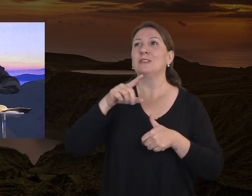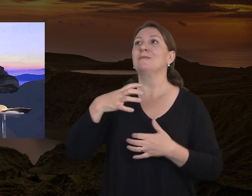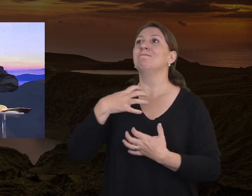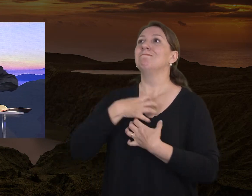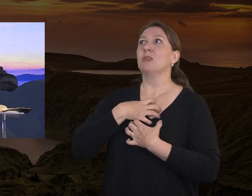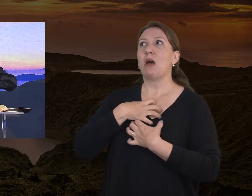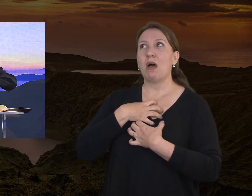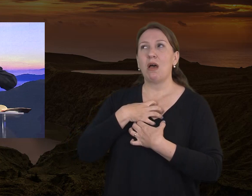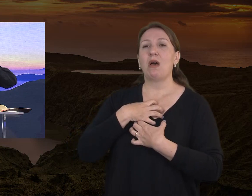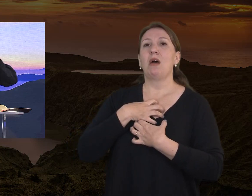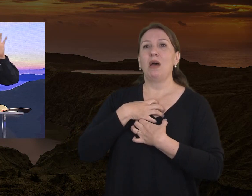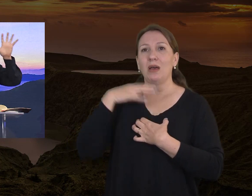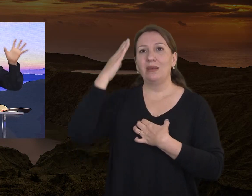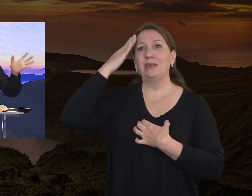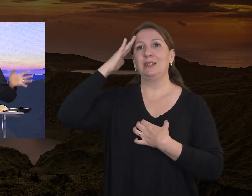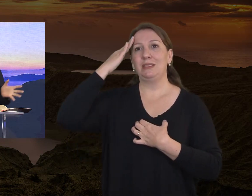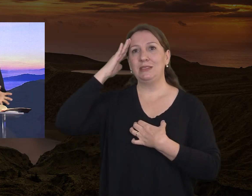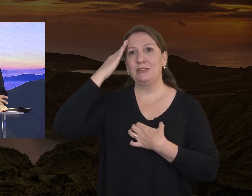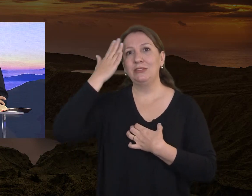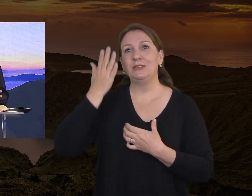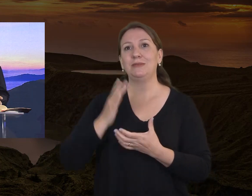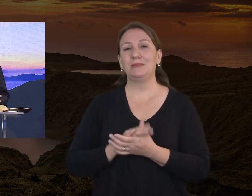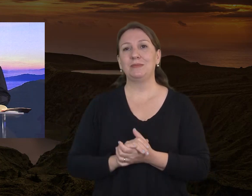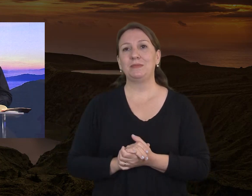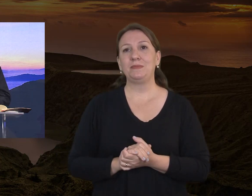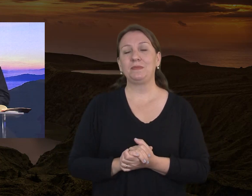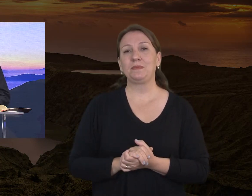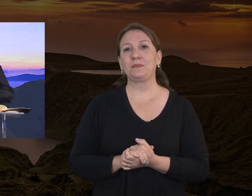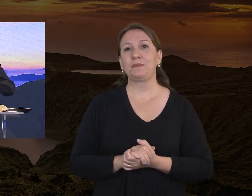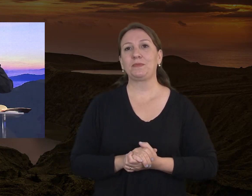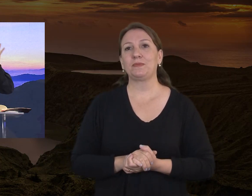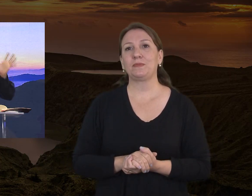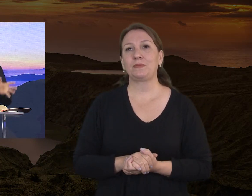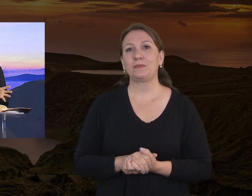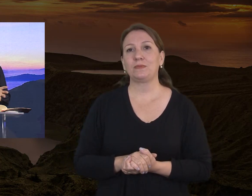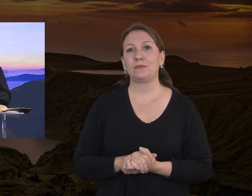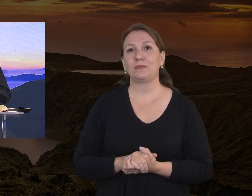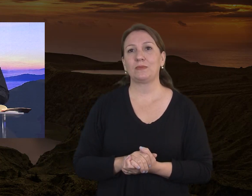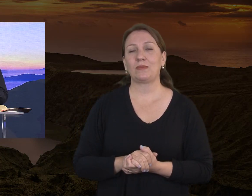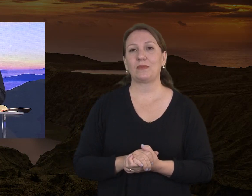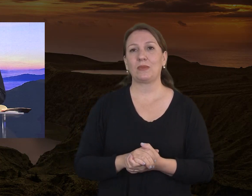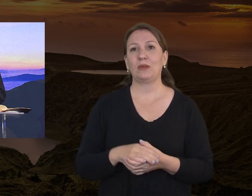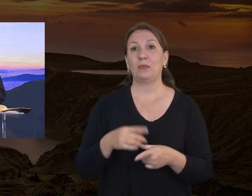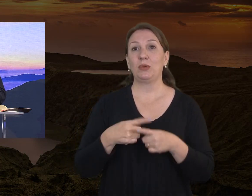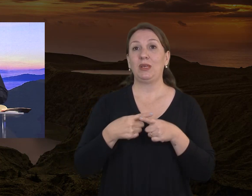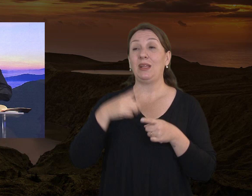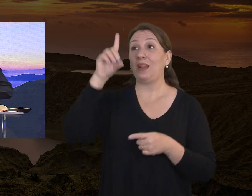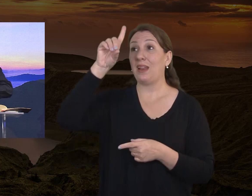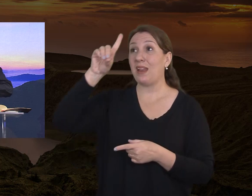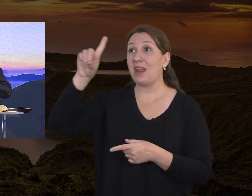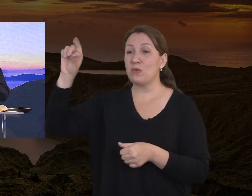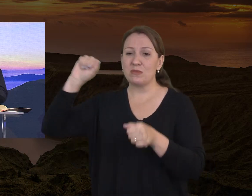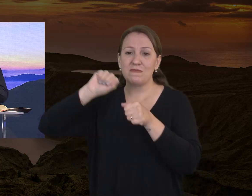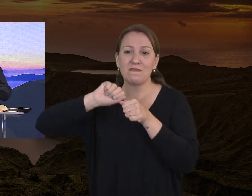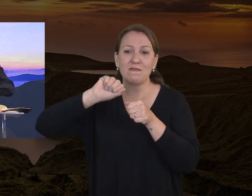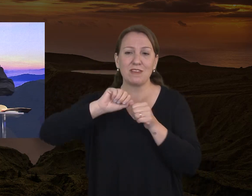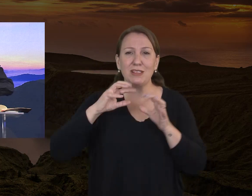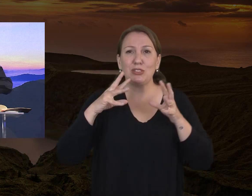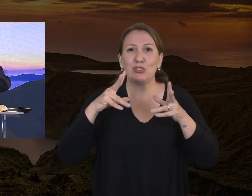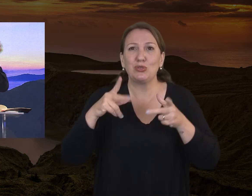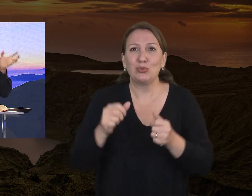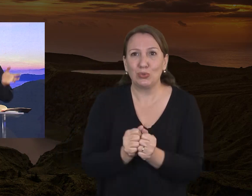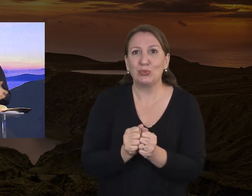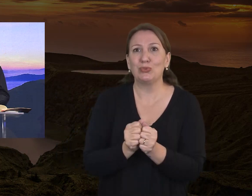você faz parte de um todo. Porque Deus criou assim, todas as coisas saíram dele e todas as